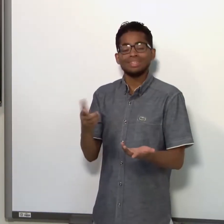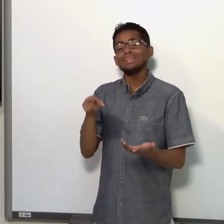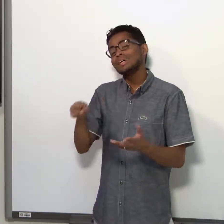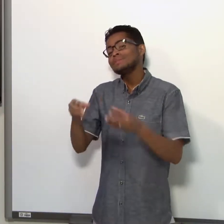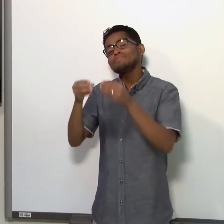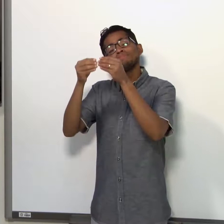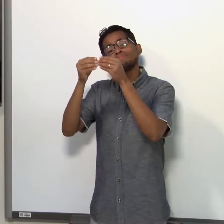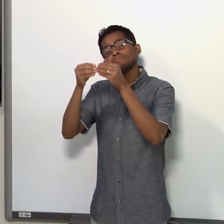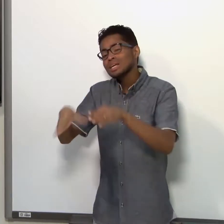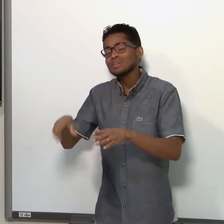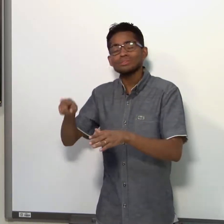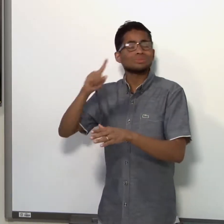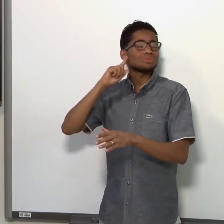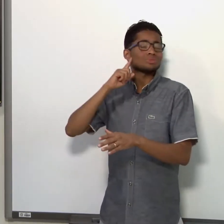acarretando prejuízos aos surdos.